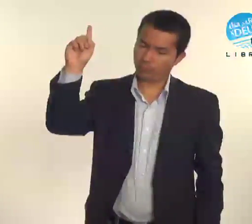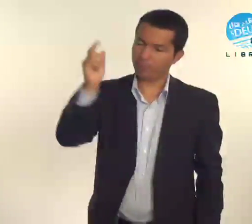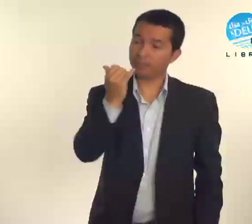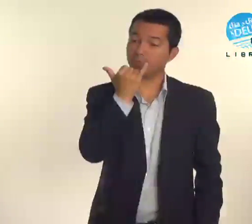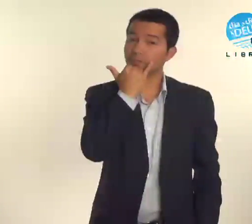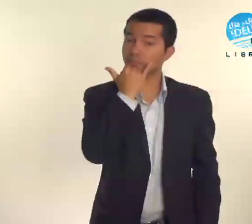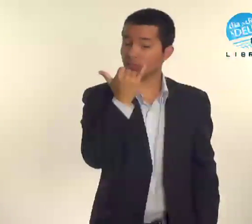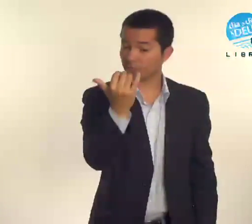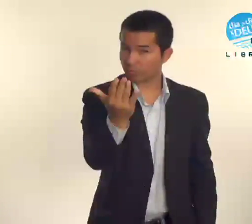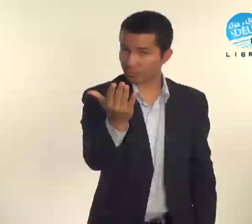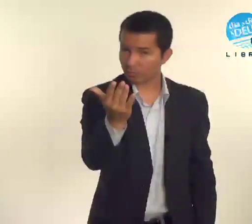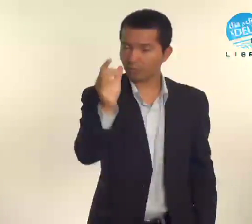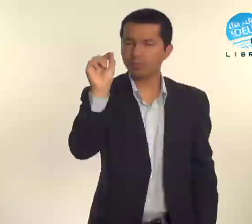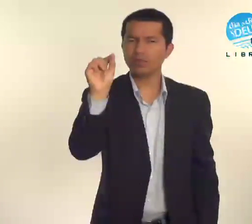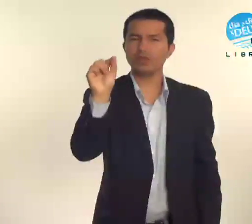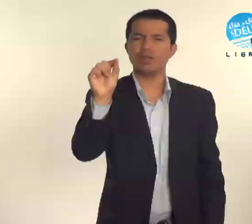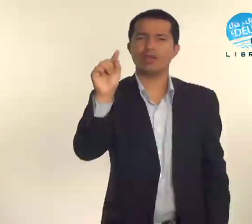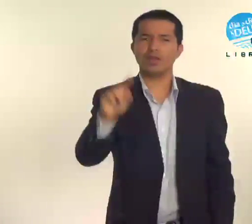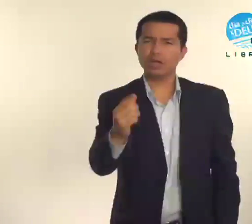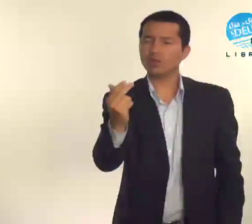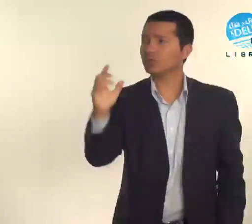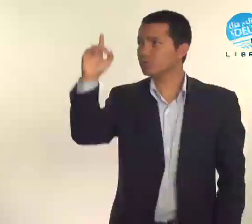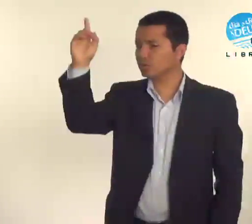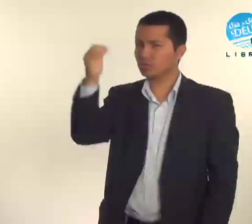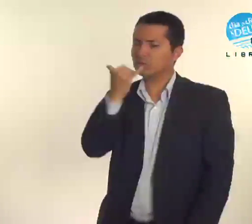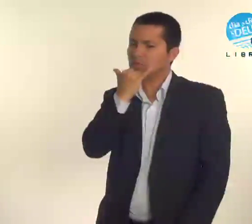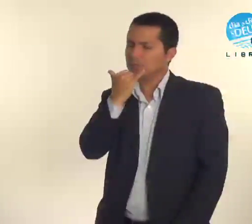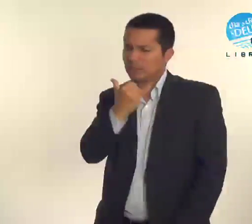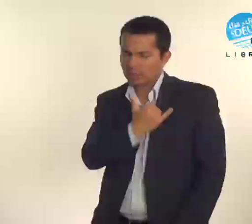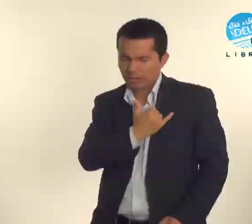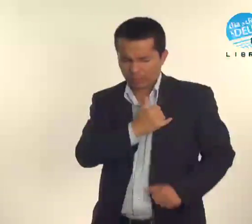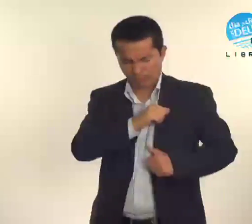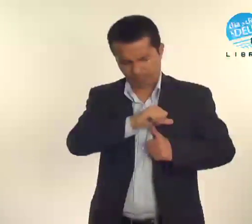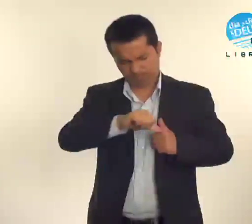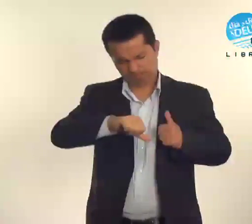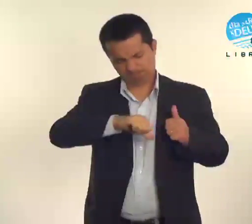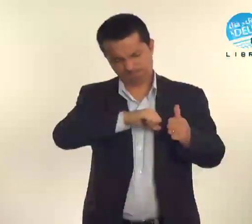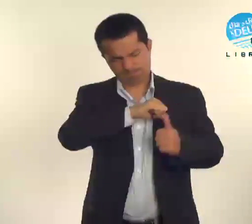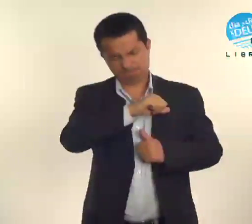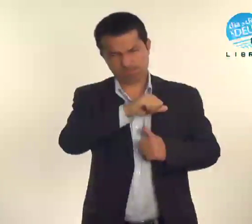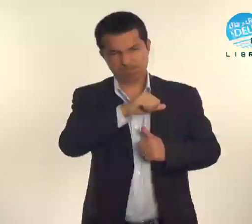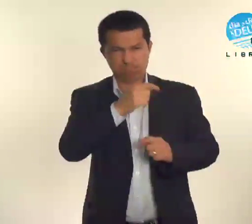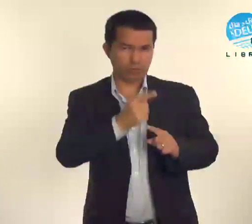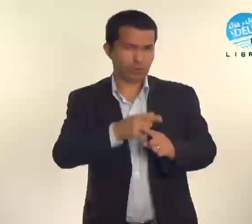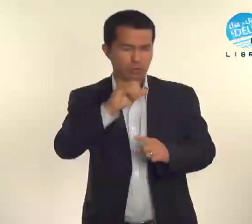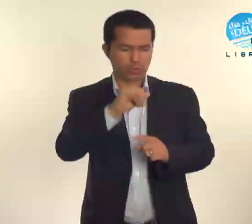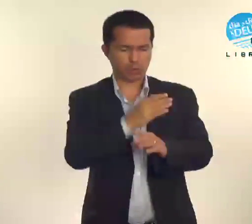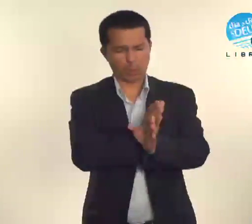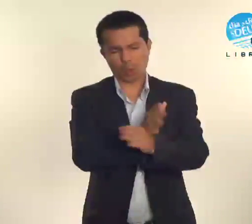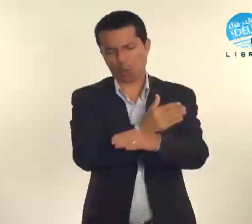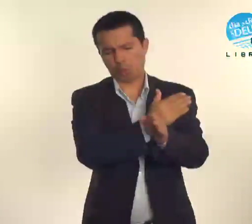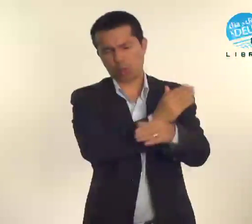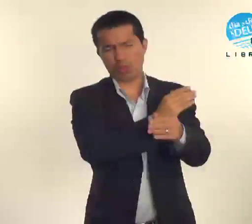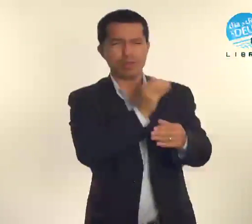Perdão é restauração de Deus, que pega a gente que está fora do alvo de Deus, do propósito de